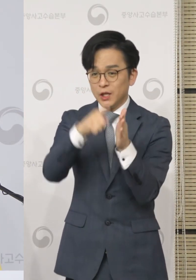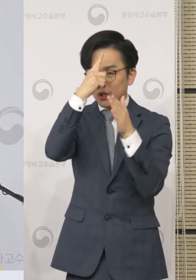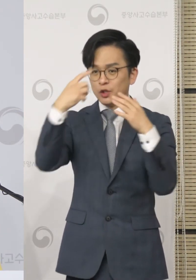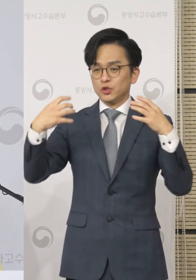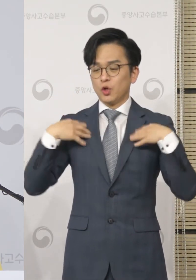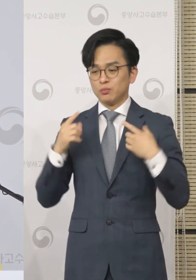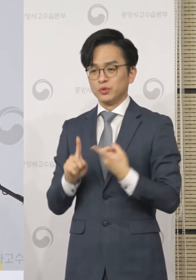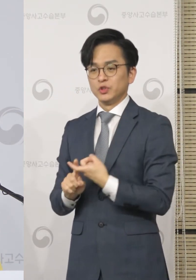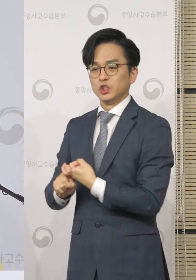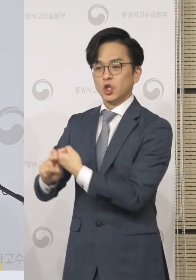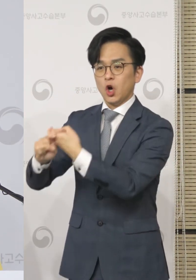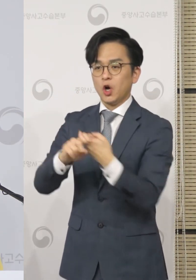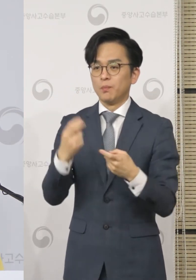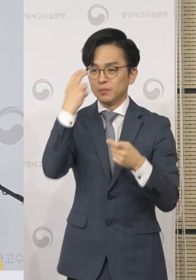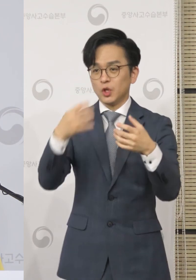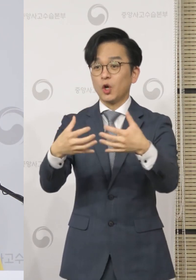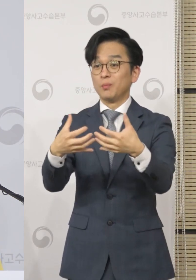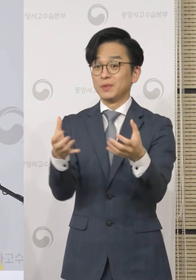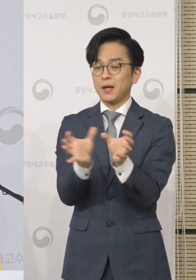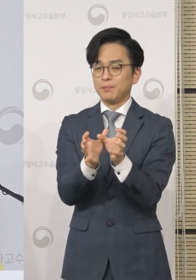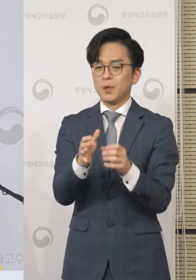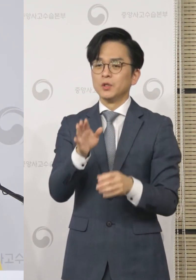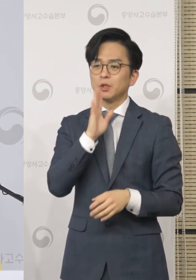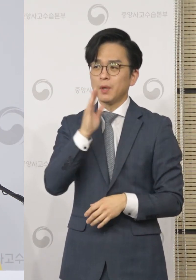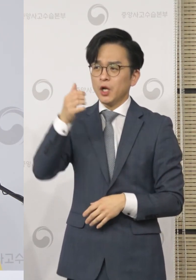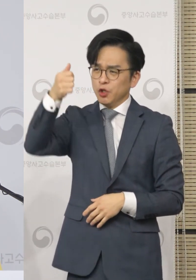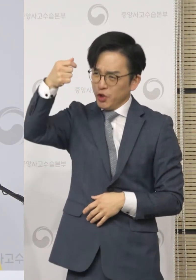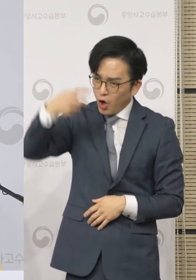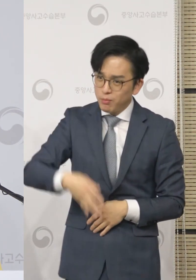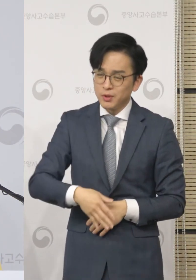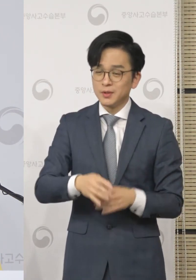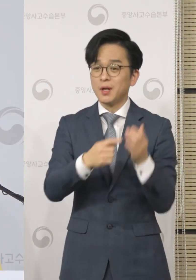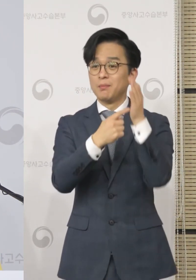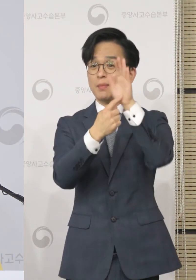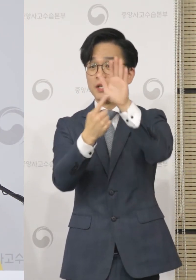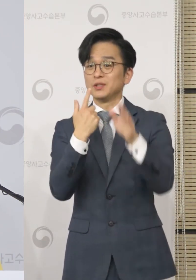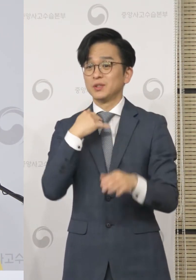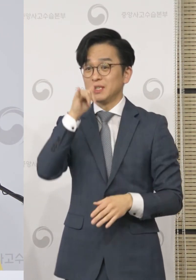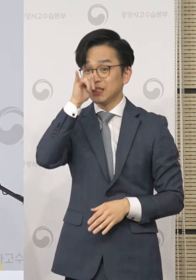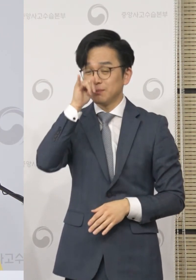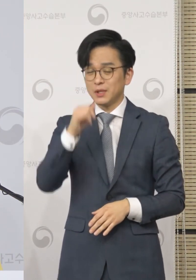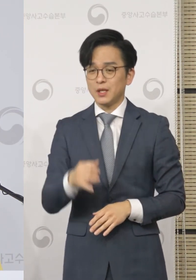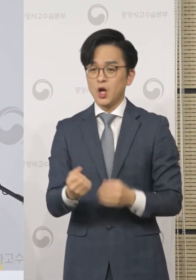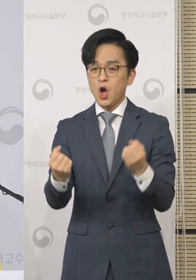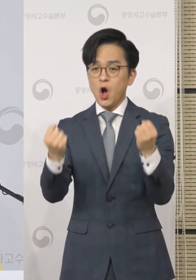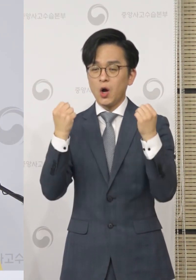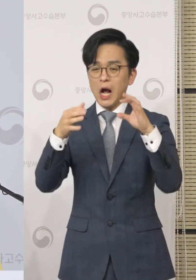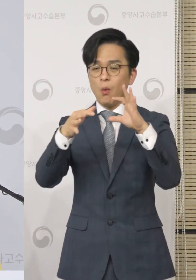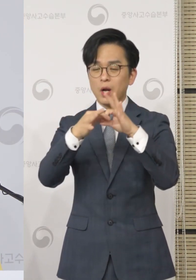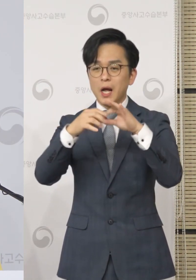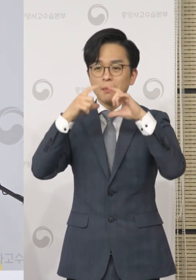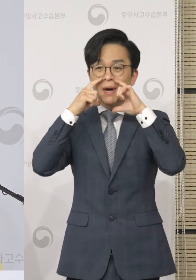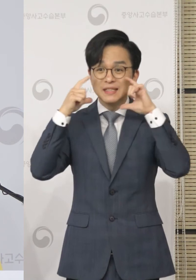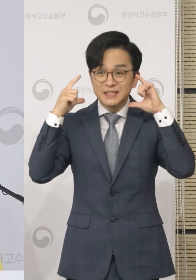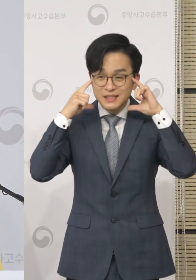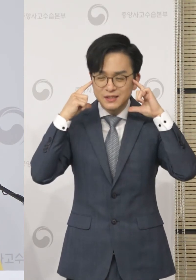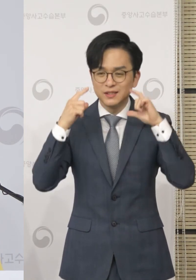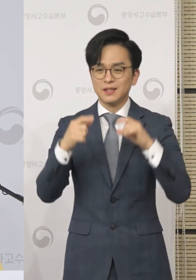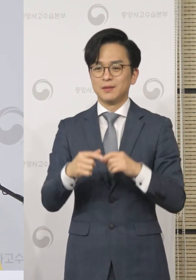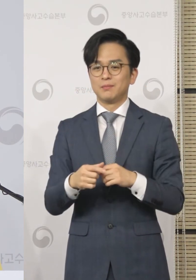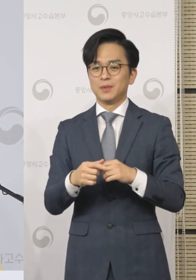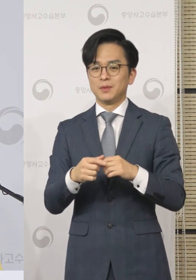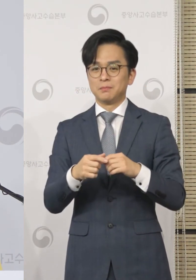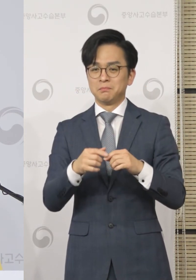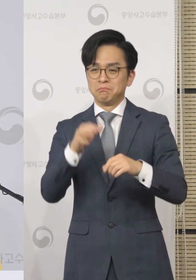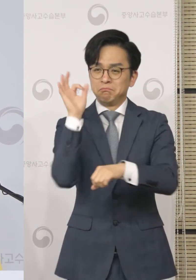범정부 합동점검단은 여러 차례 밝힌 바 있습니다. 보건용 마스크 등 매점 매석